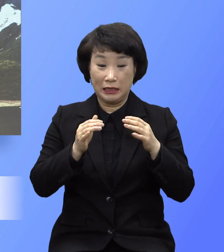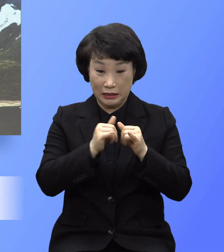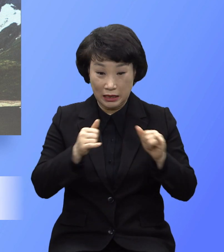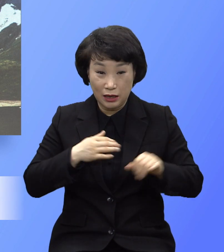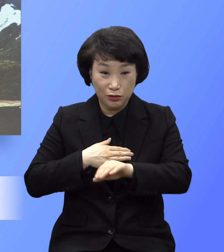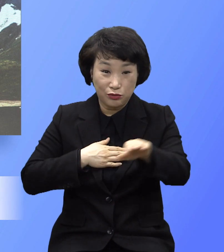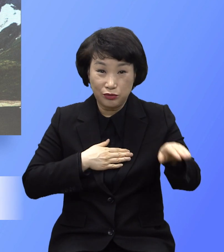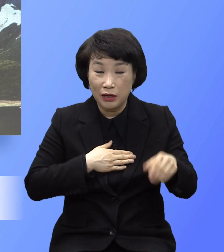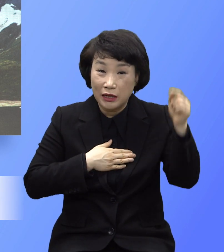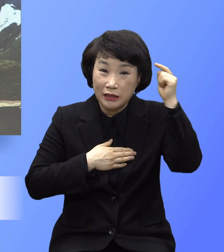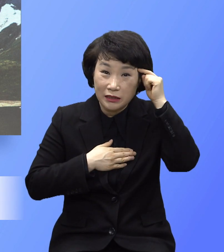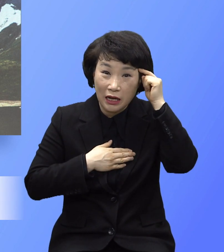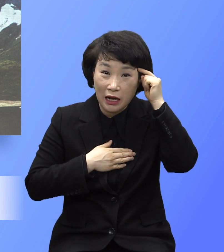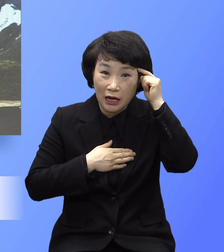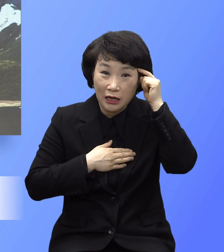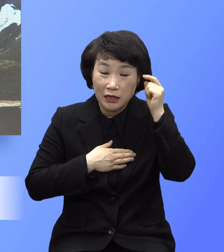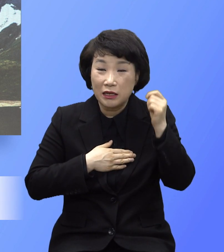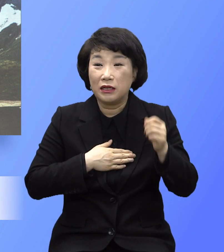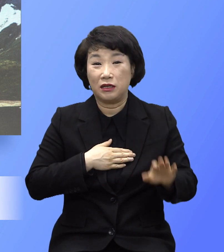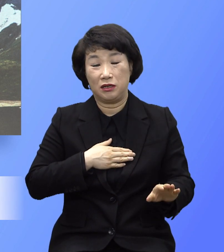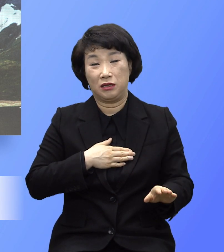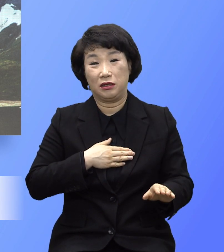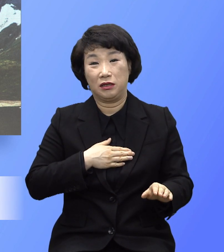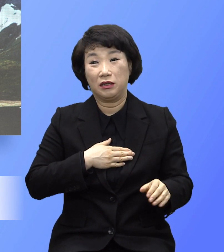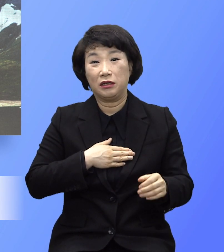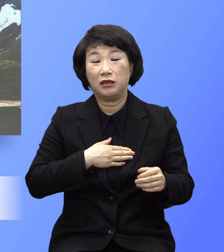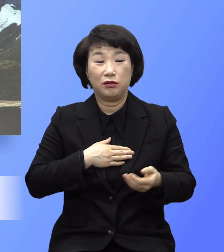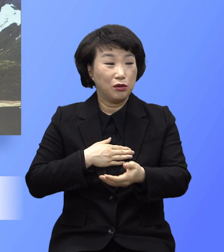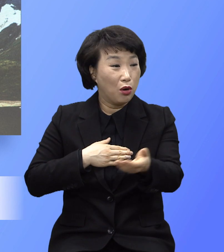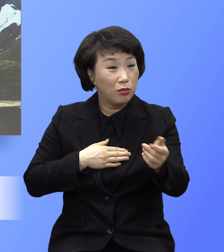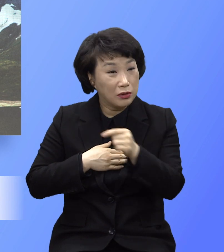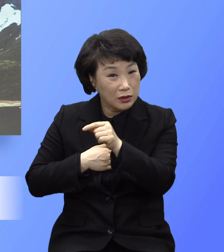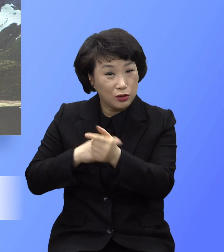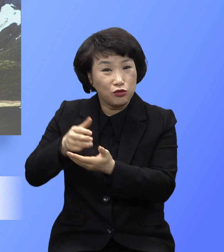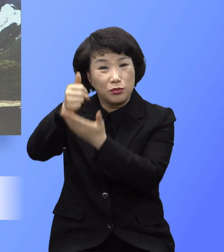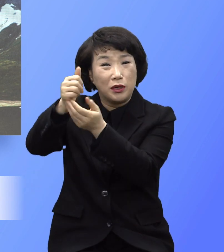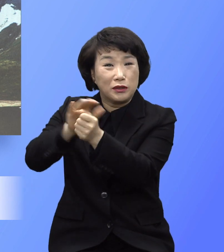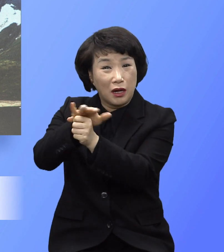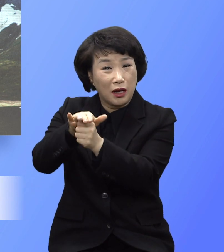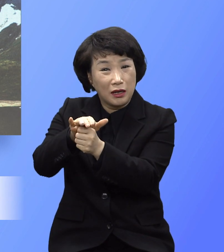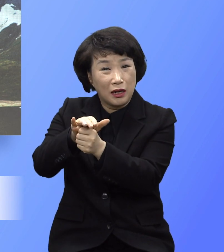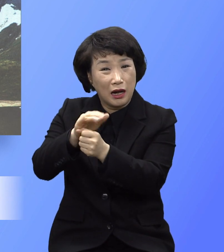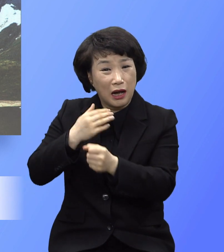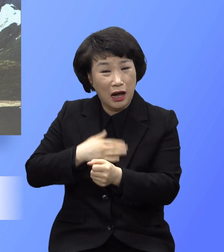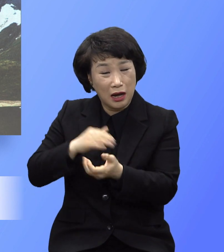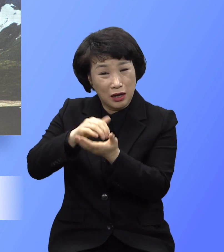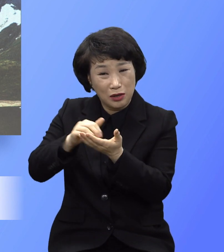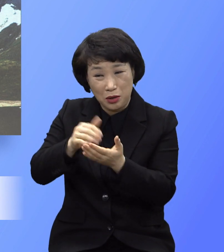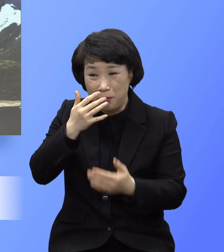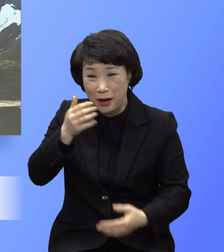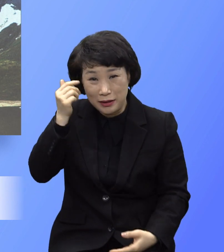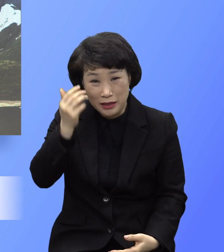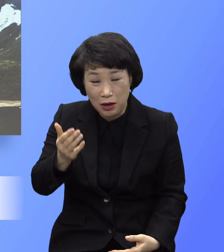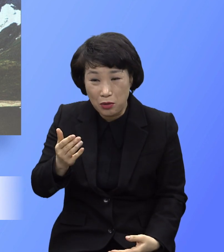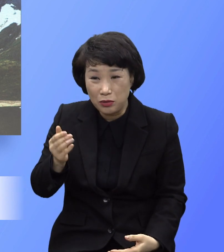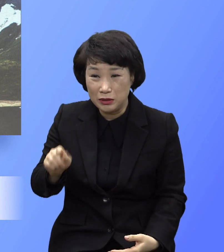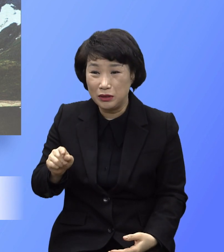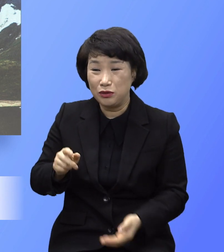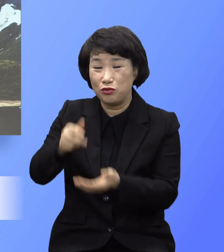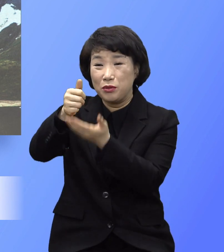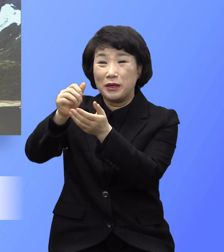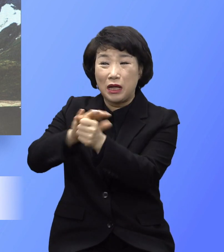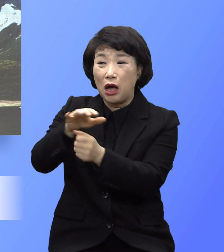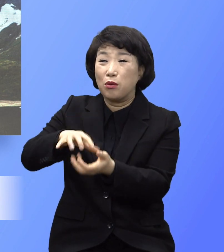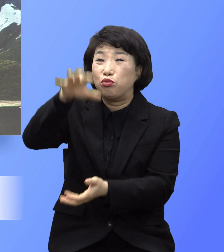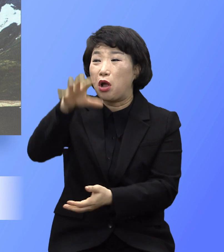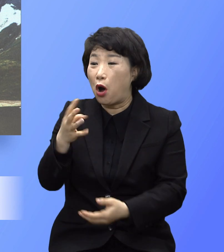인간의 머리라고는 기능으로서 헤아릴 수 있고 어느 정도라고 말할 수